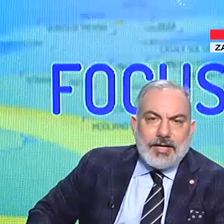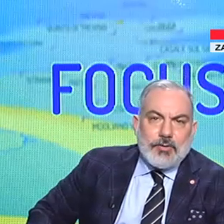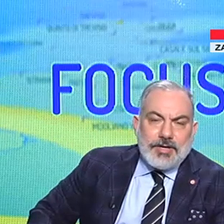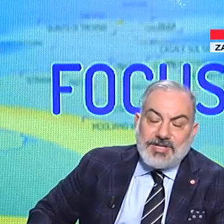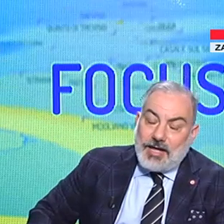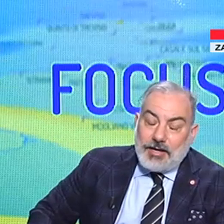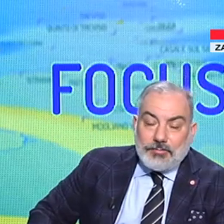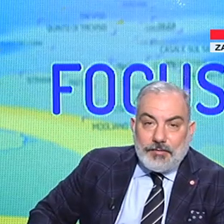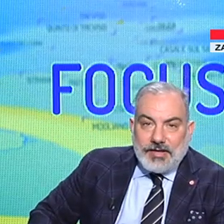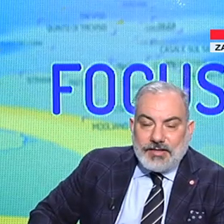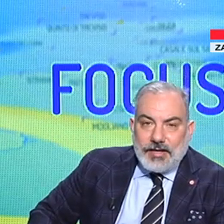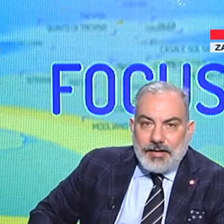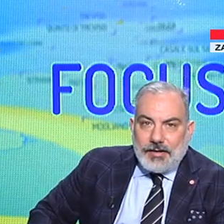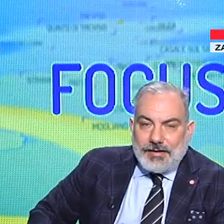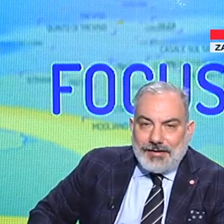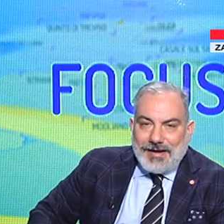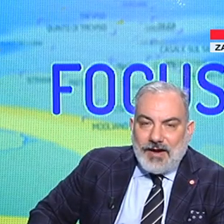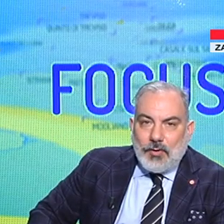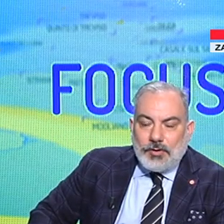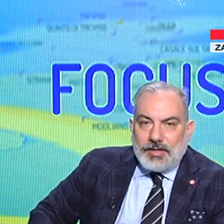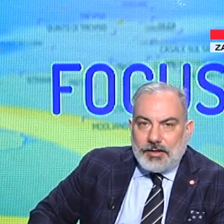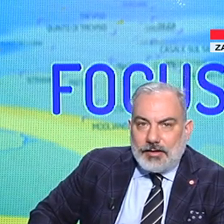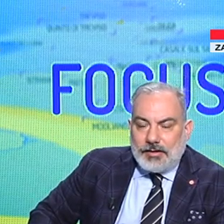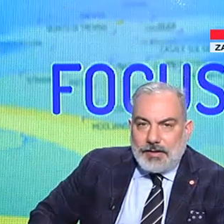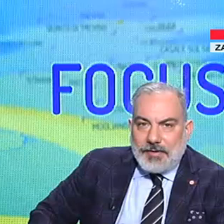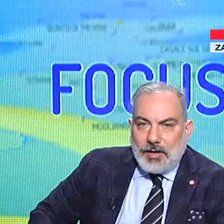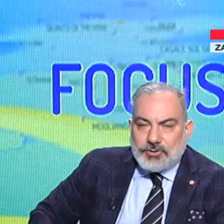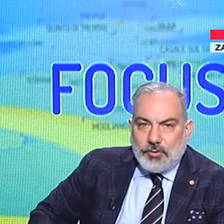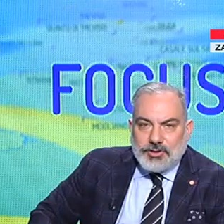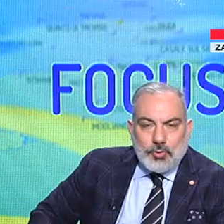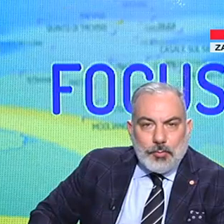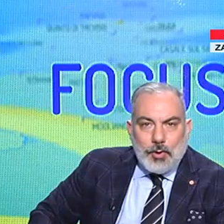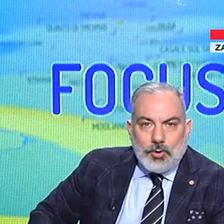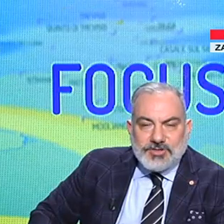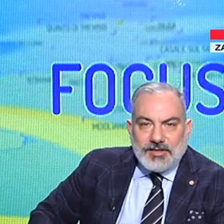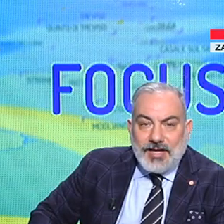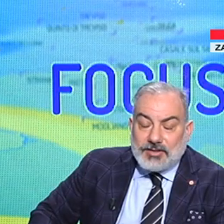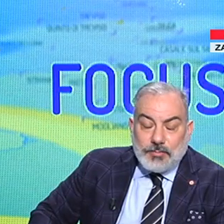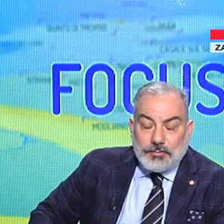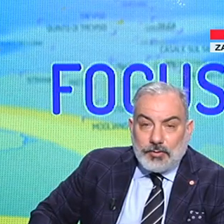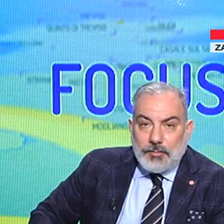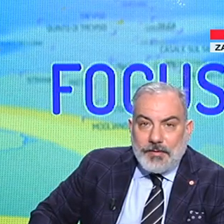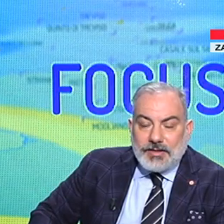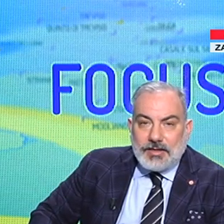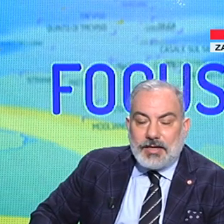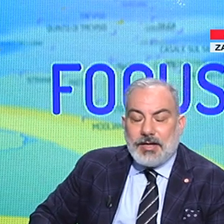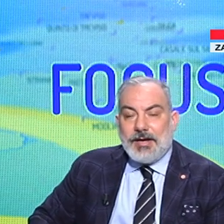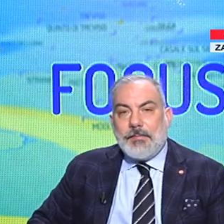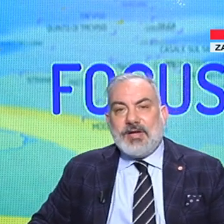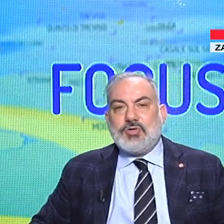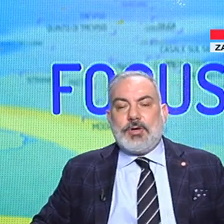giornata da incorniciare, naturalmente a volte le precauzioni sono un po' saltate, soprattutto nei momenti